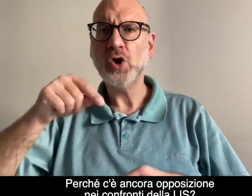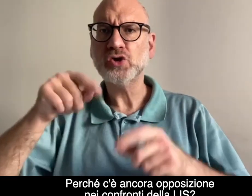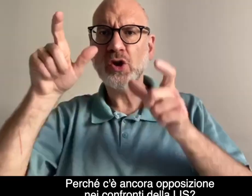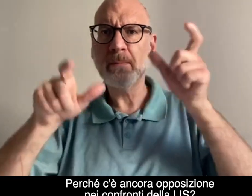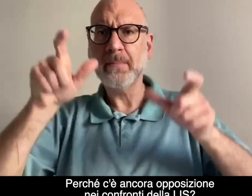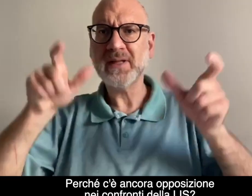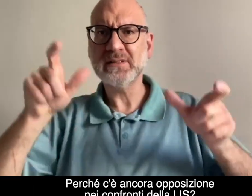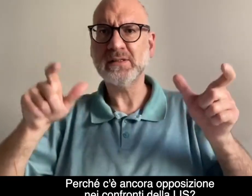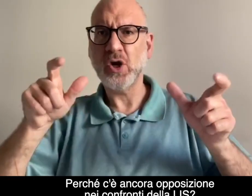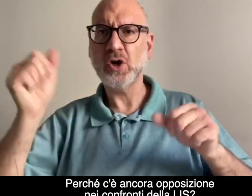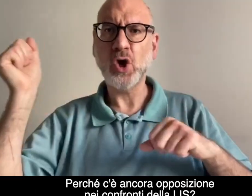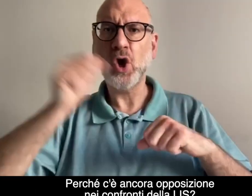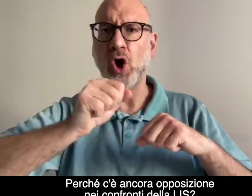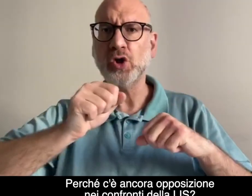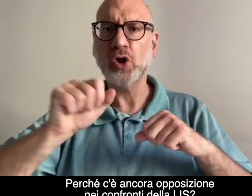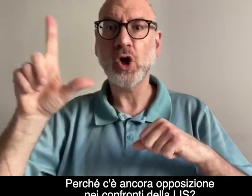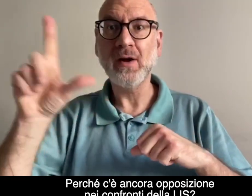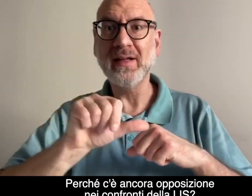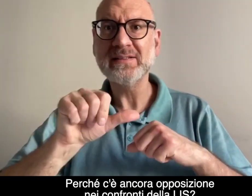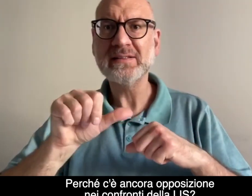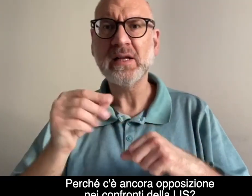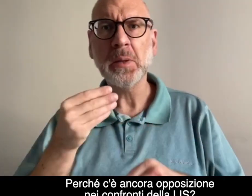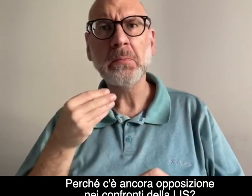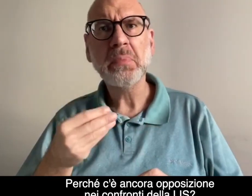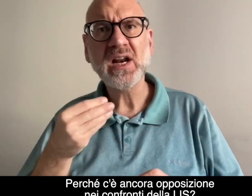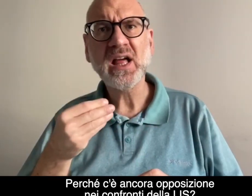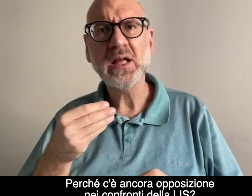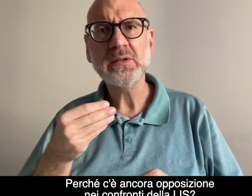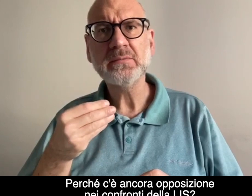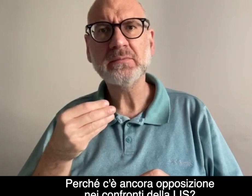al giorno d'oggi perché c'è ancora opposizione nei confronti della lista